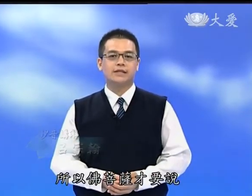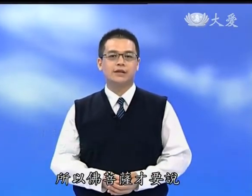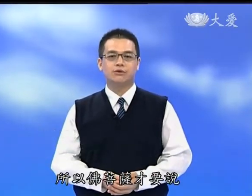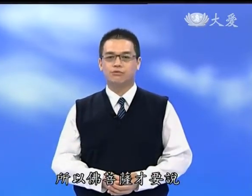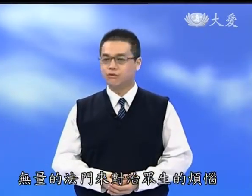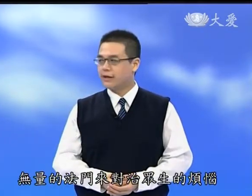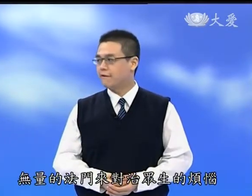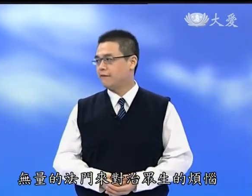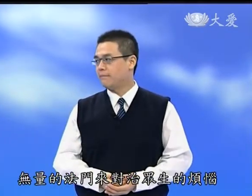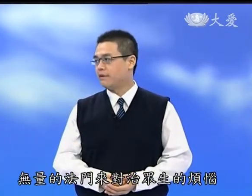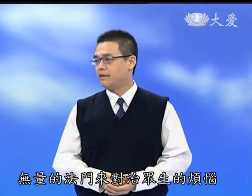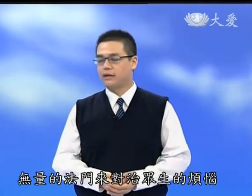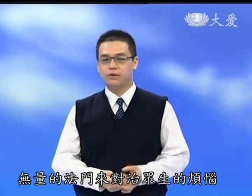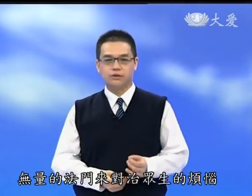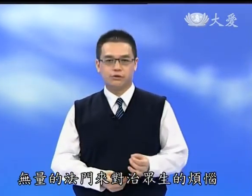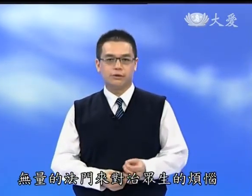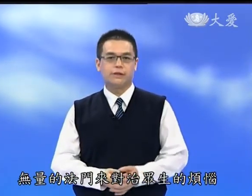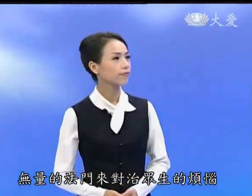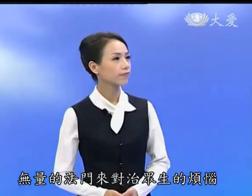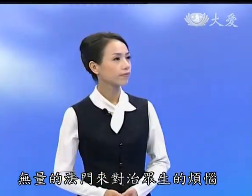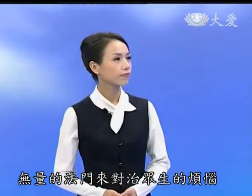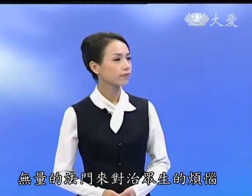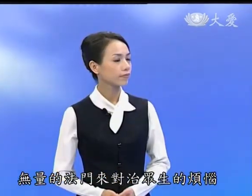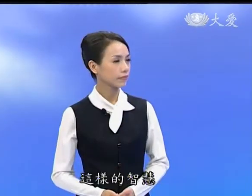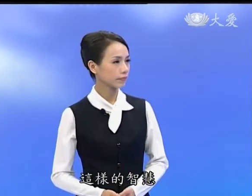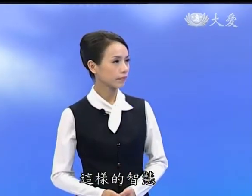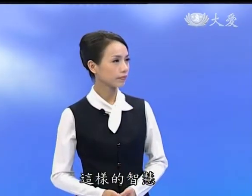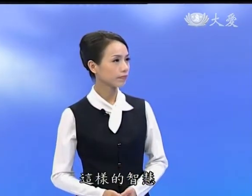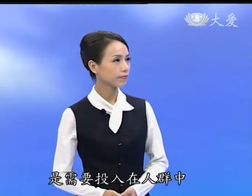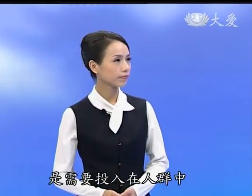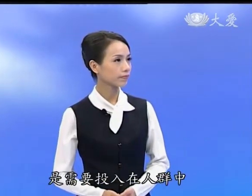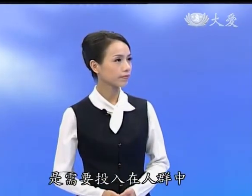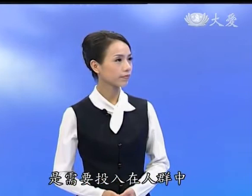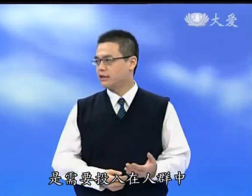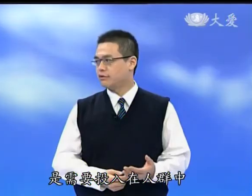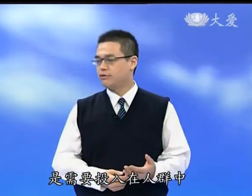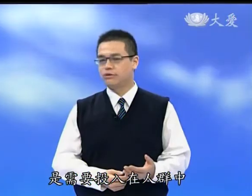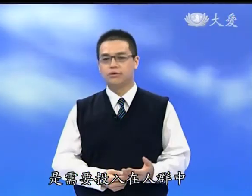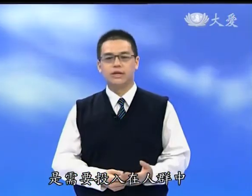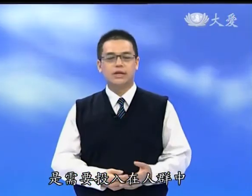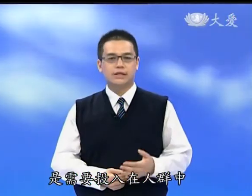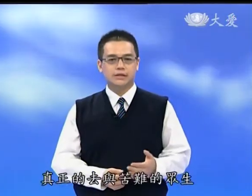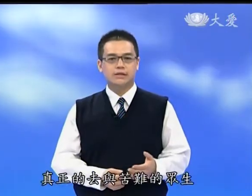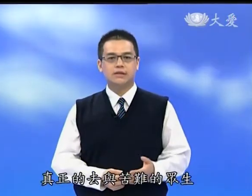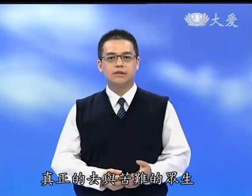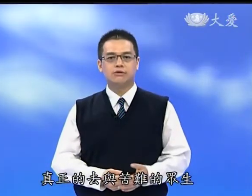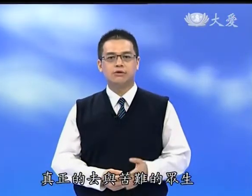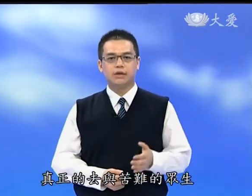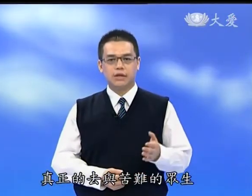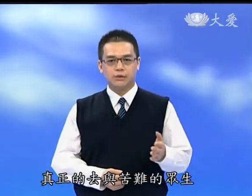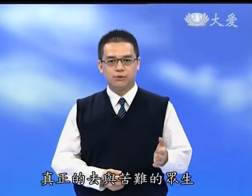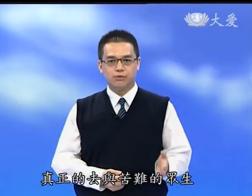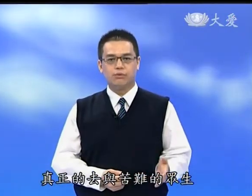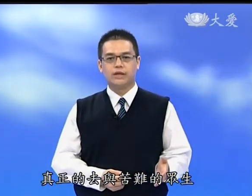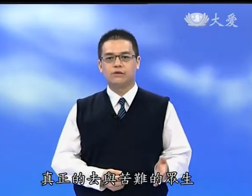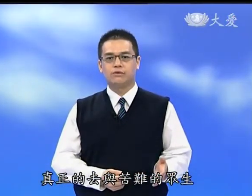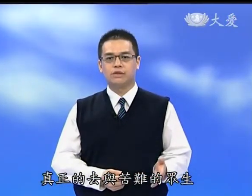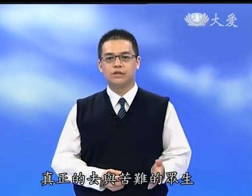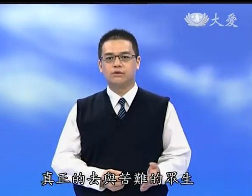才要说无量的法门呢，来对治众生的烦恼。这样的智慧是需要投入在人群中，真正的去与苦难的众生、与